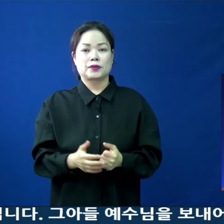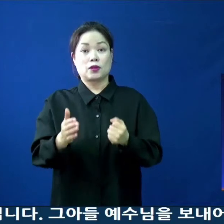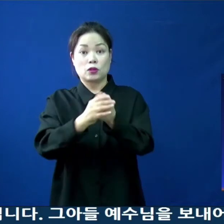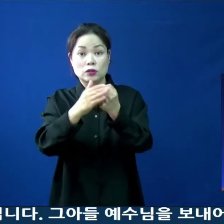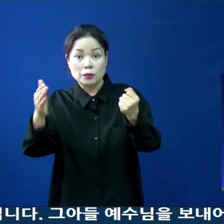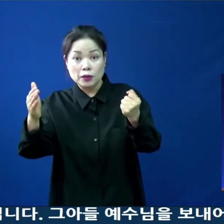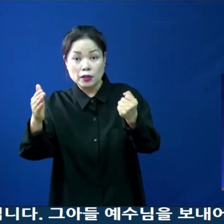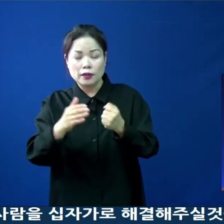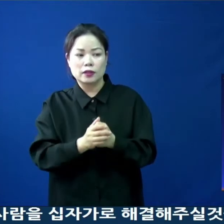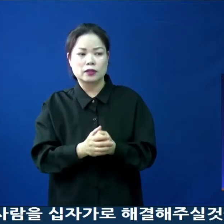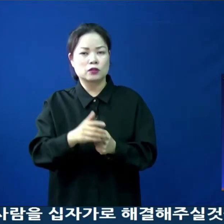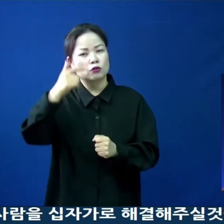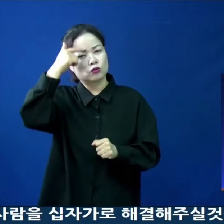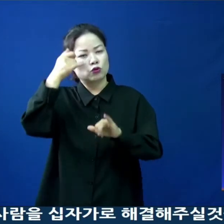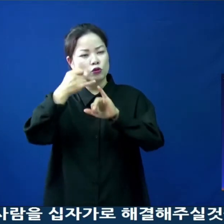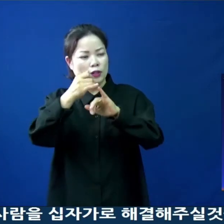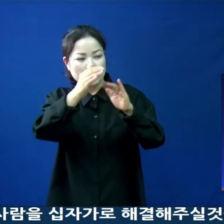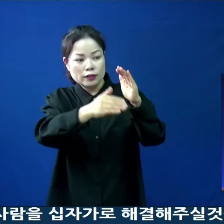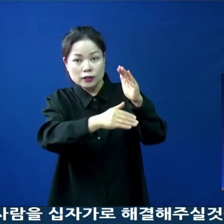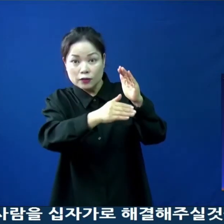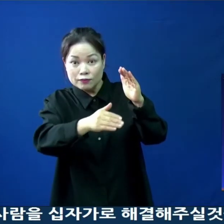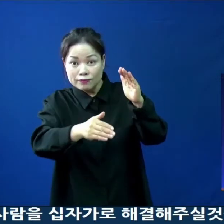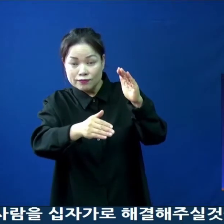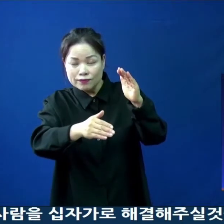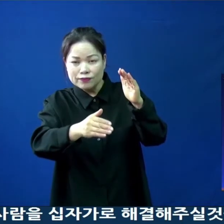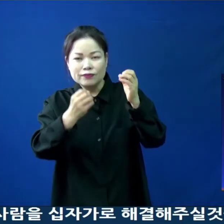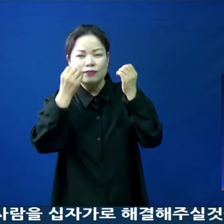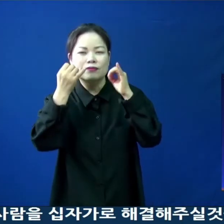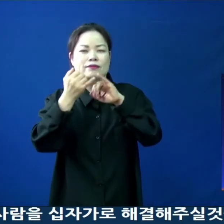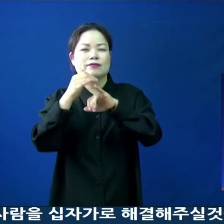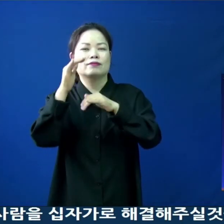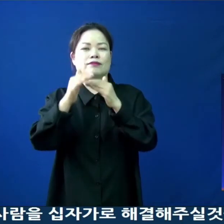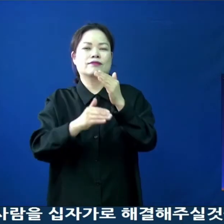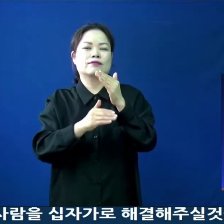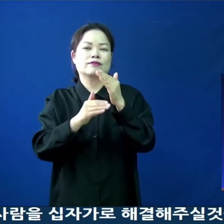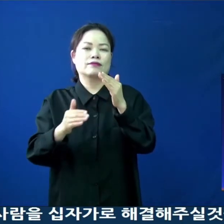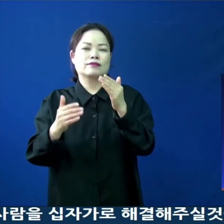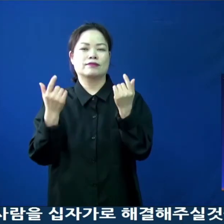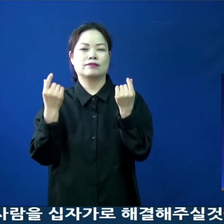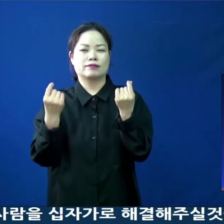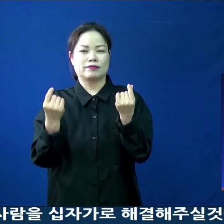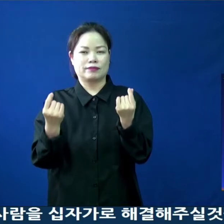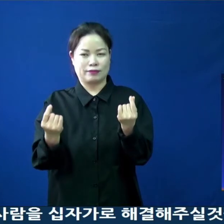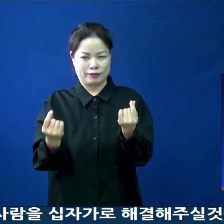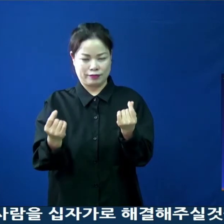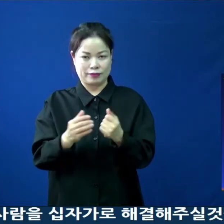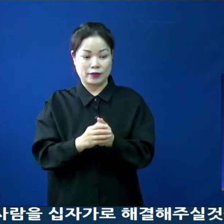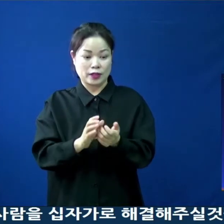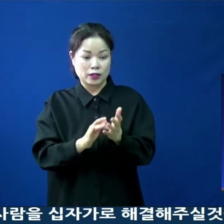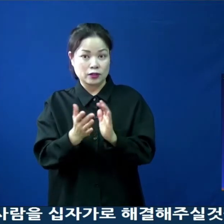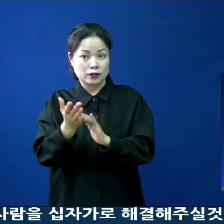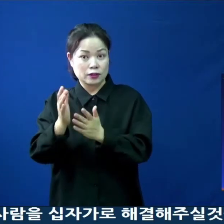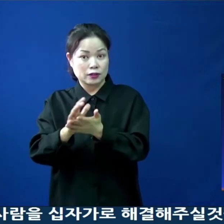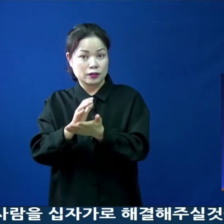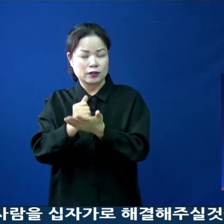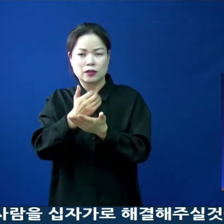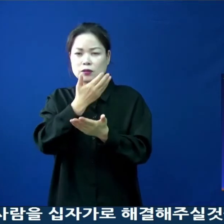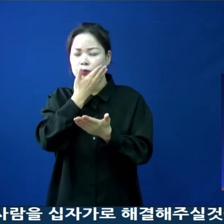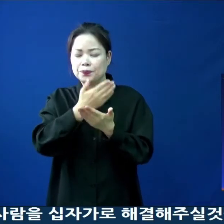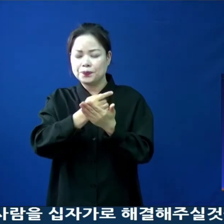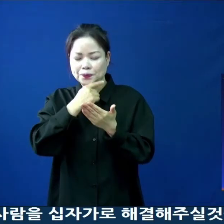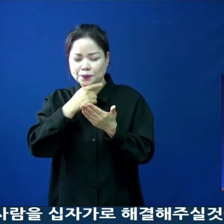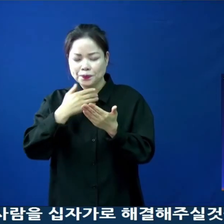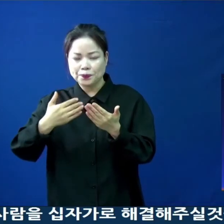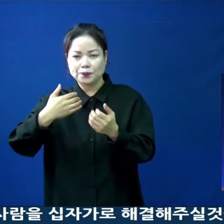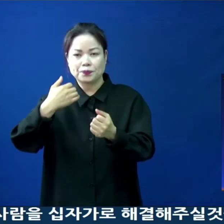그러므로 구약의 성도들도 또 신약의 성도들도 동일하게 예수 그리스도의 보혈의